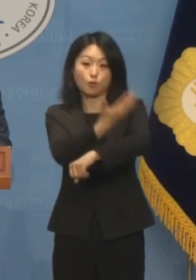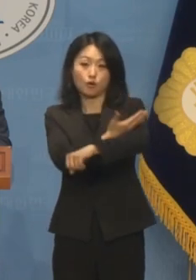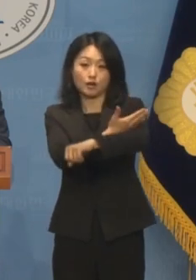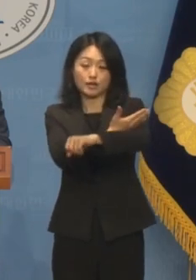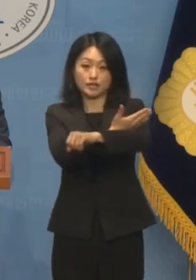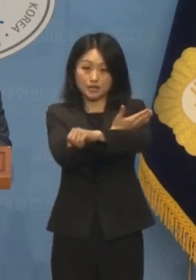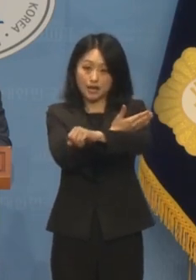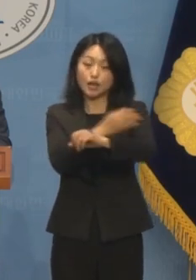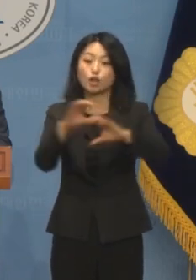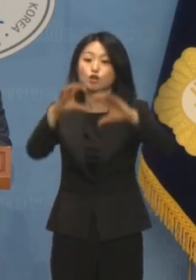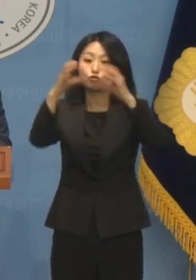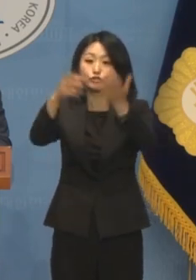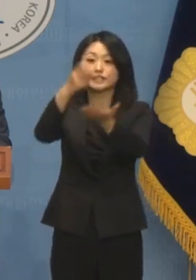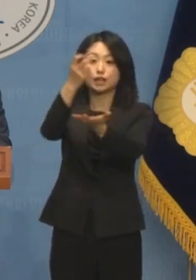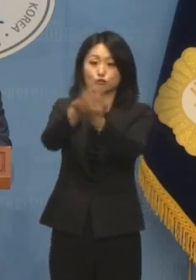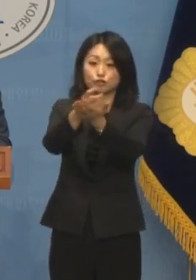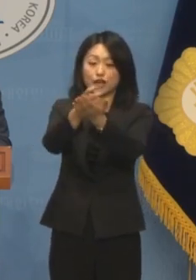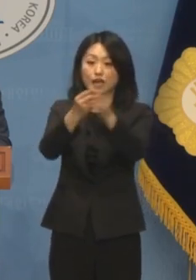국제규약